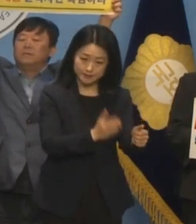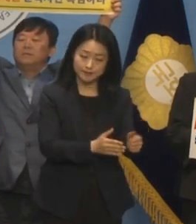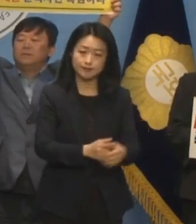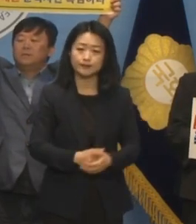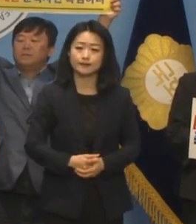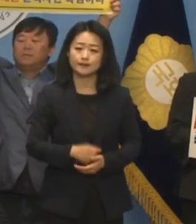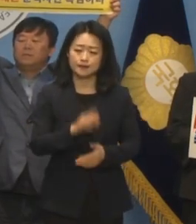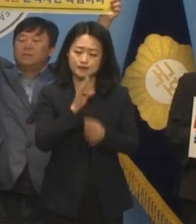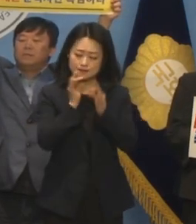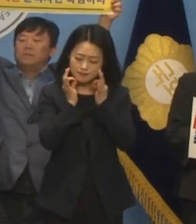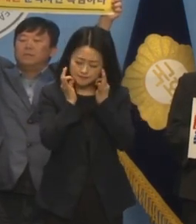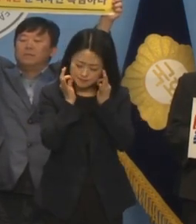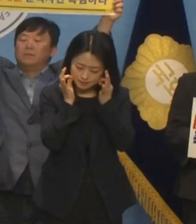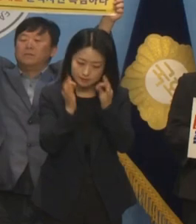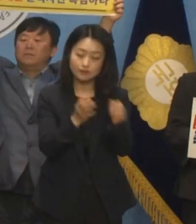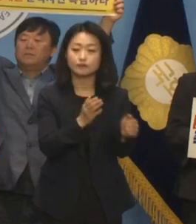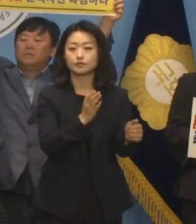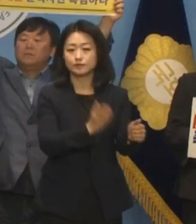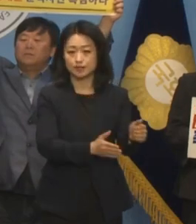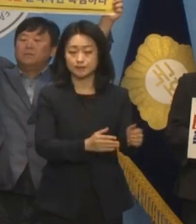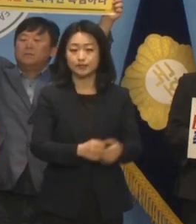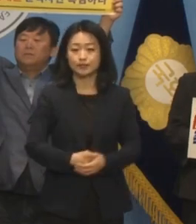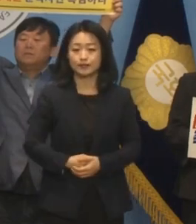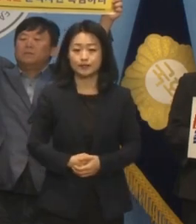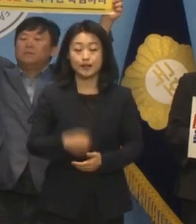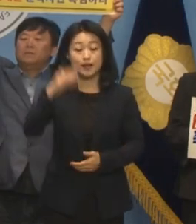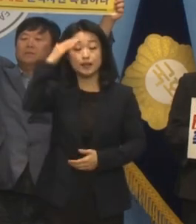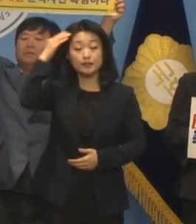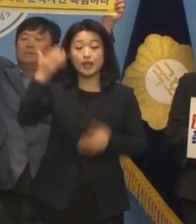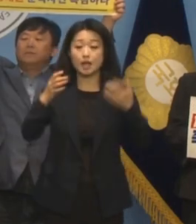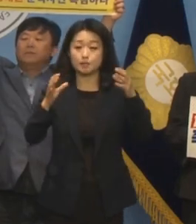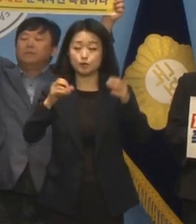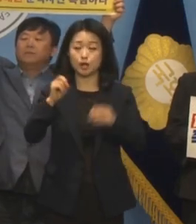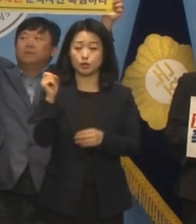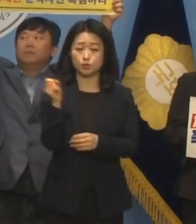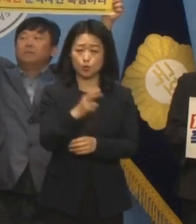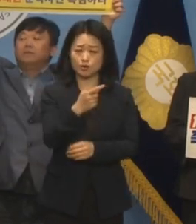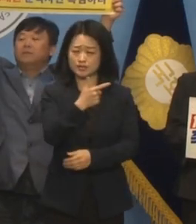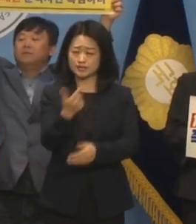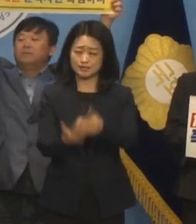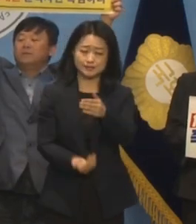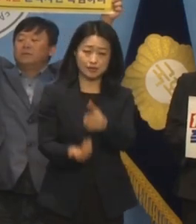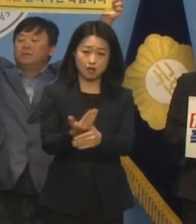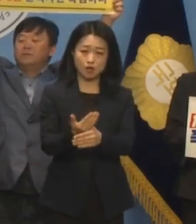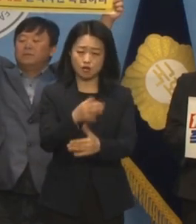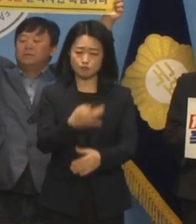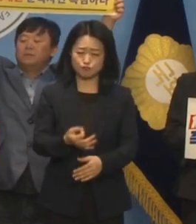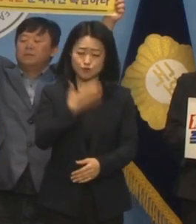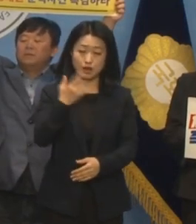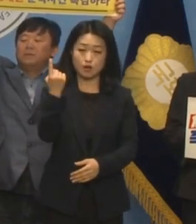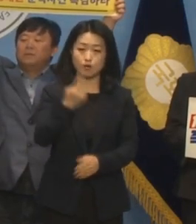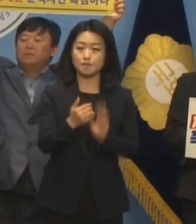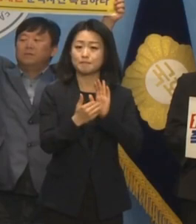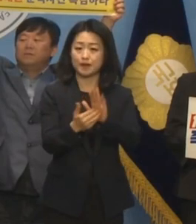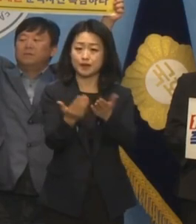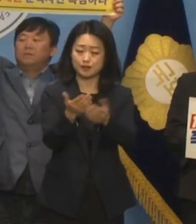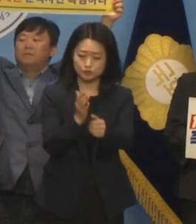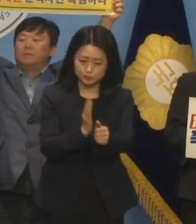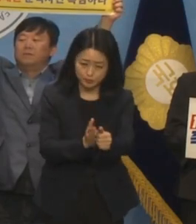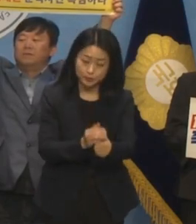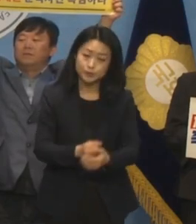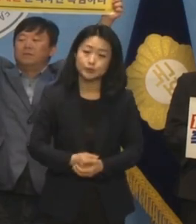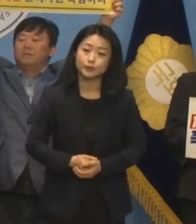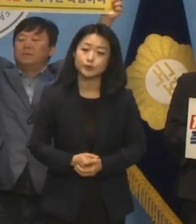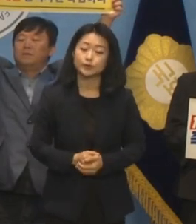절박한 마음으로 호소드립니다. 그래서 대한민국에 또다시 큰 불행이 오는 것을 막아주십시오. 역사와